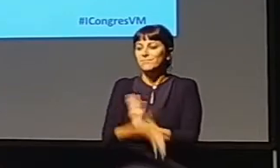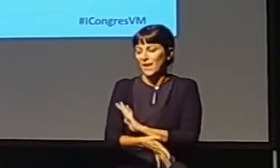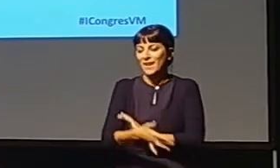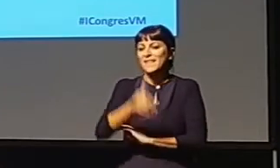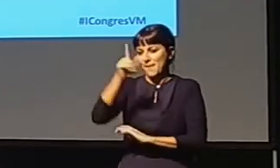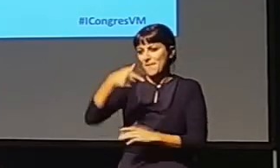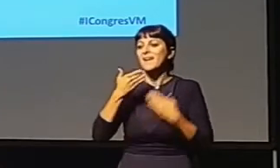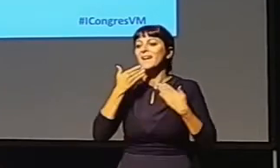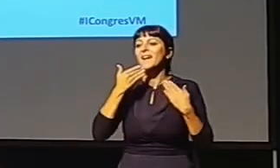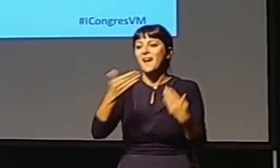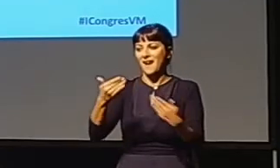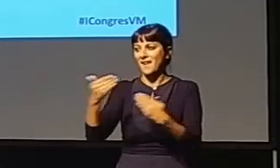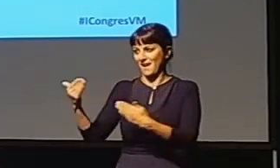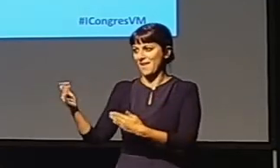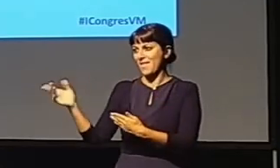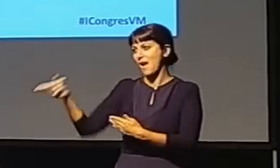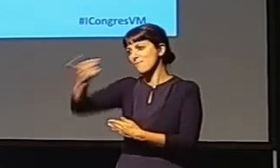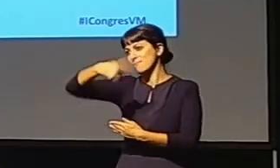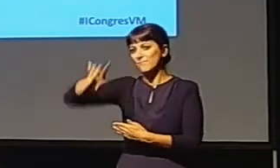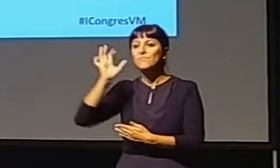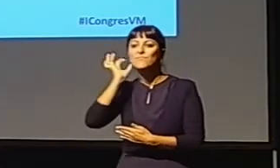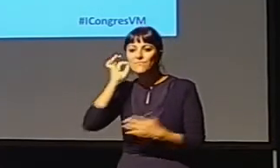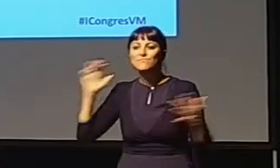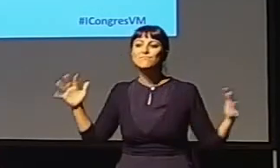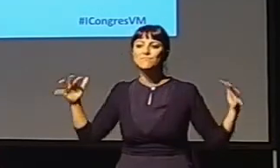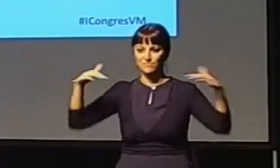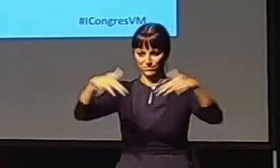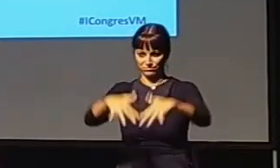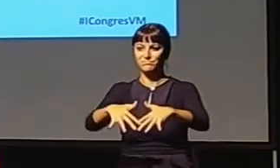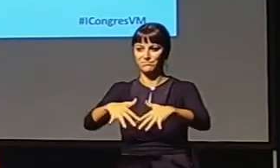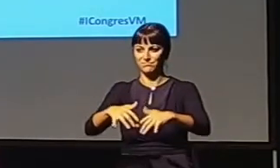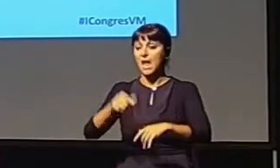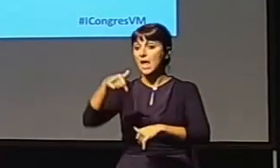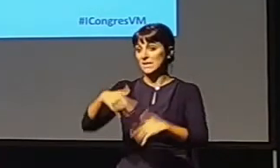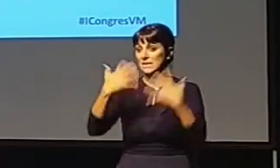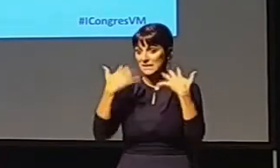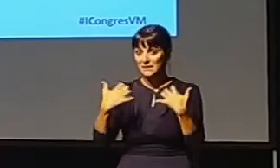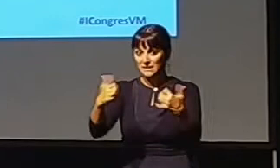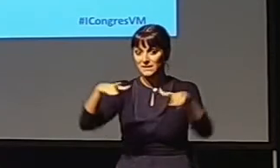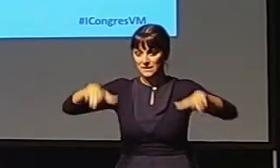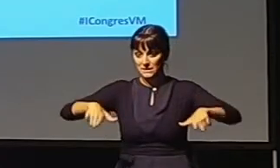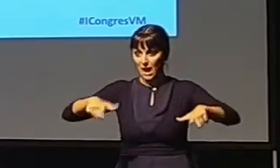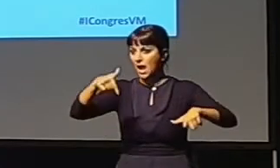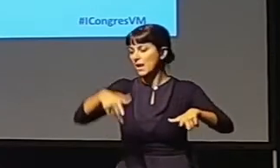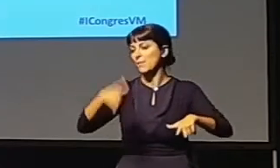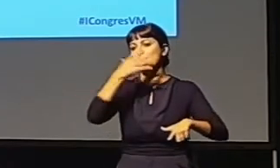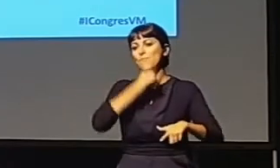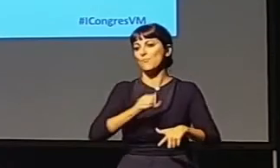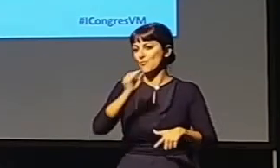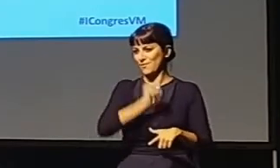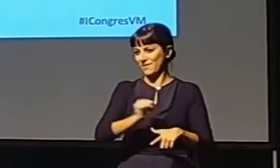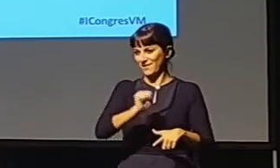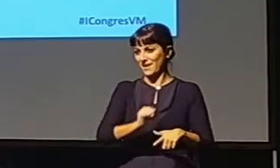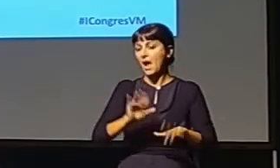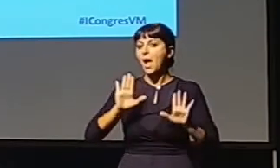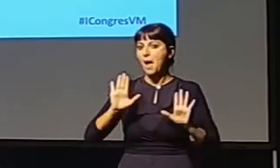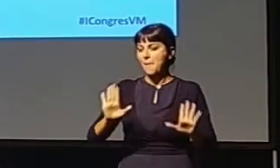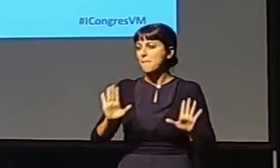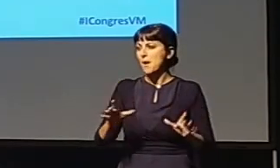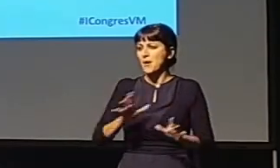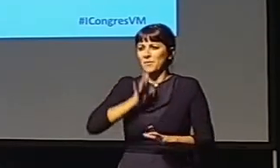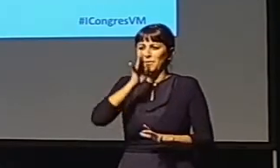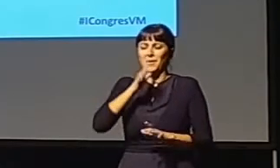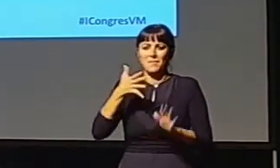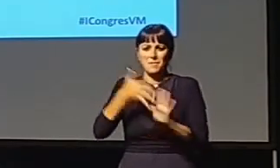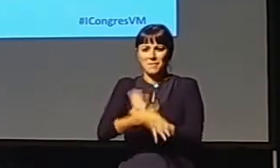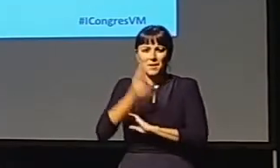Emocionada i agraïda. Agraïda de que totes estigueu aquí. La sala és una de les coses... és molt bonica, però és bastant terrible perquè no us